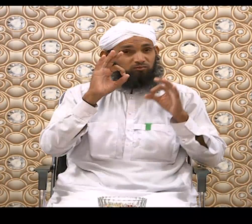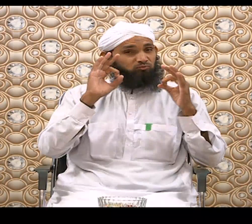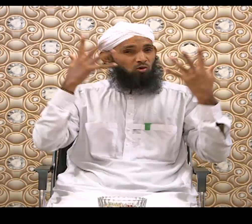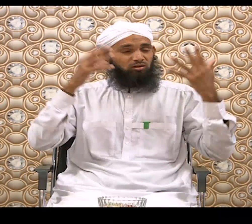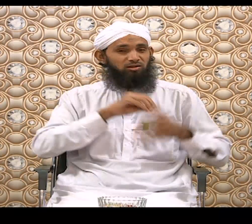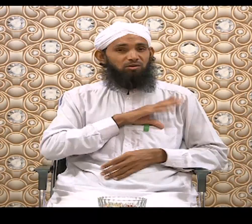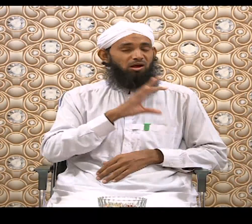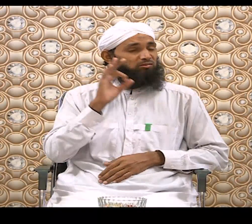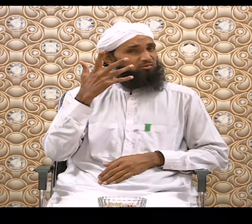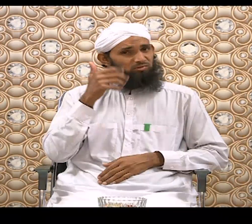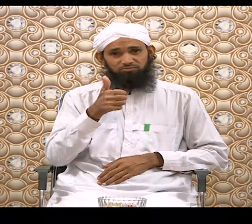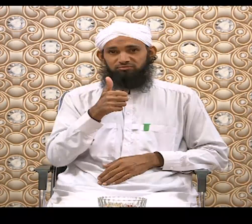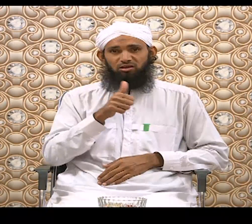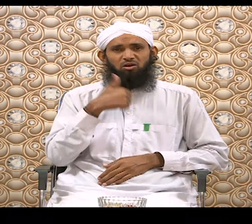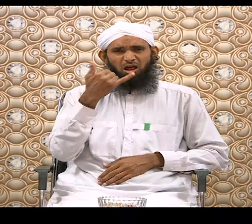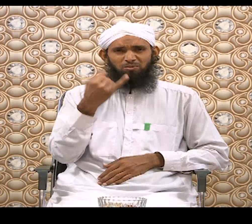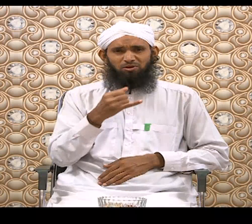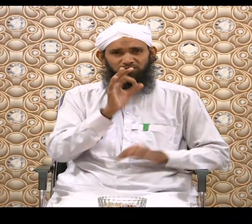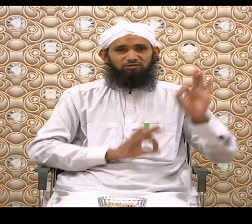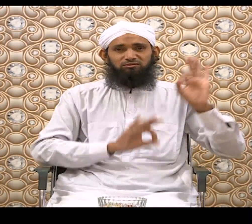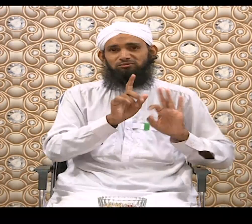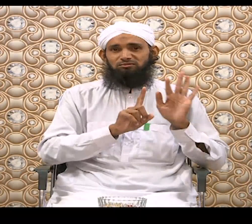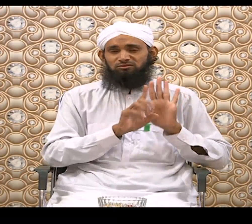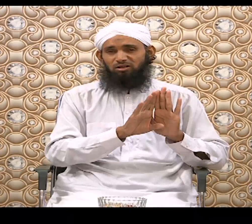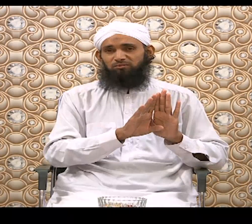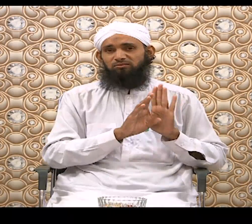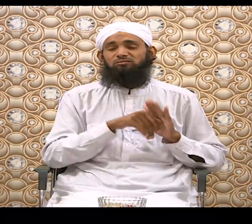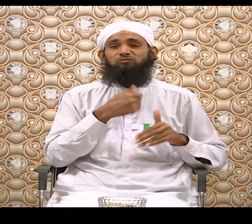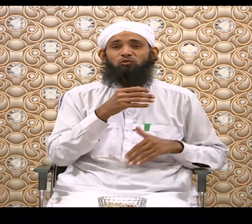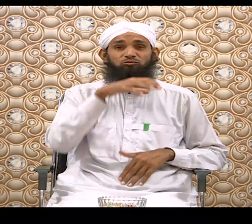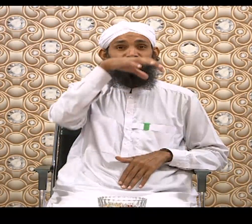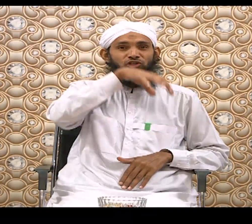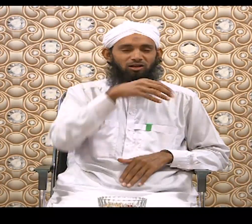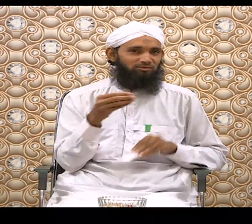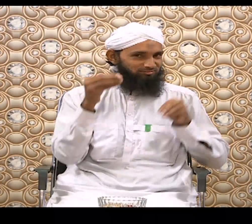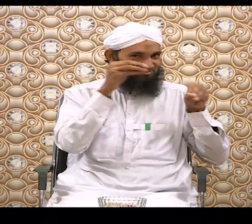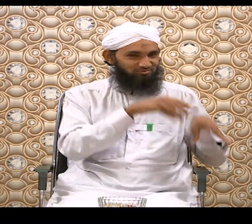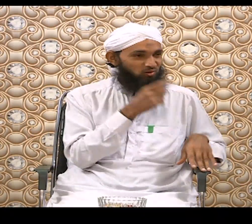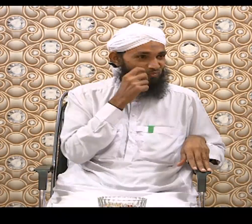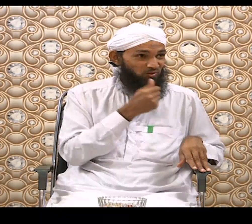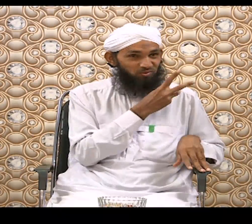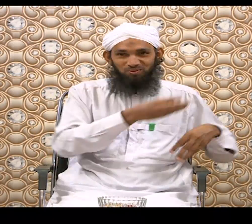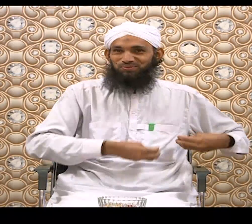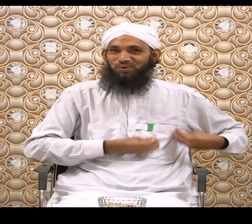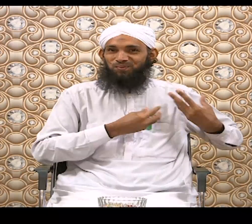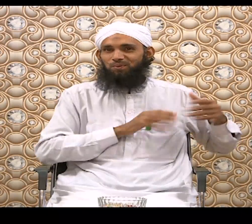اور اسے عیبدار ہونے سے بچائے جب تم بسرا میں داخل ہوگے تو لوگ تمہارے استقبال اور تمہاری زیارت کو آئیں گے